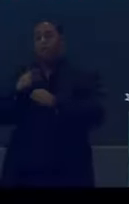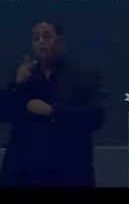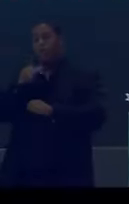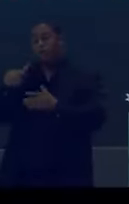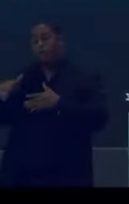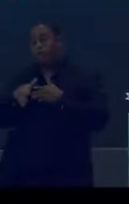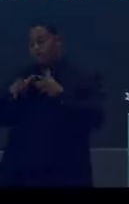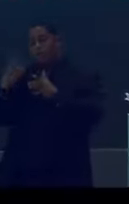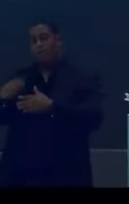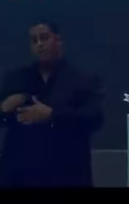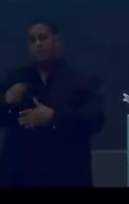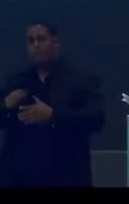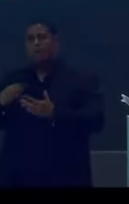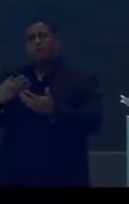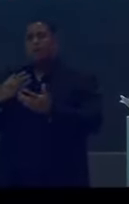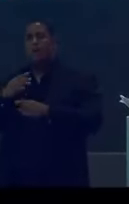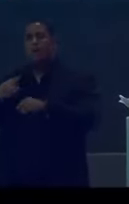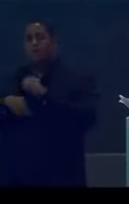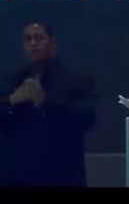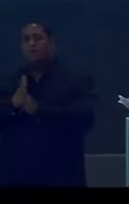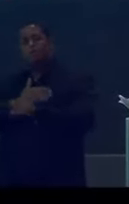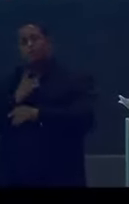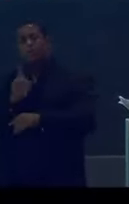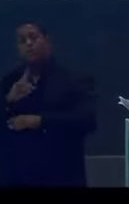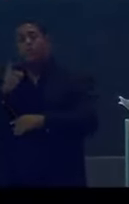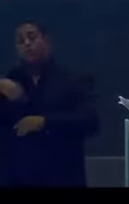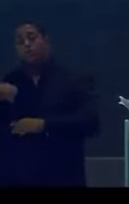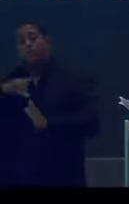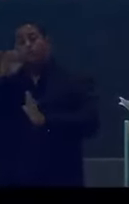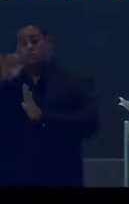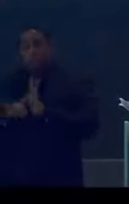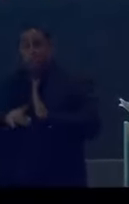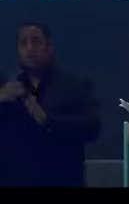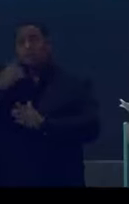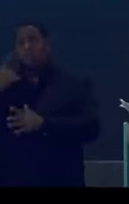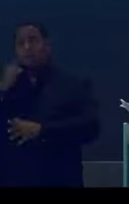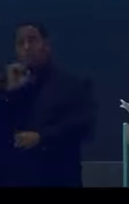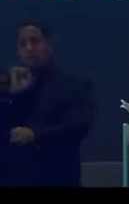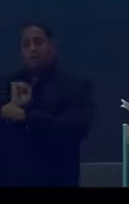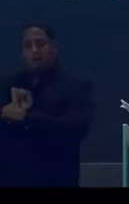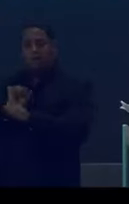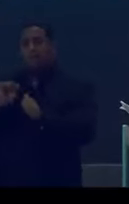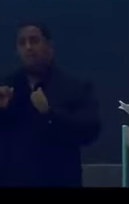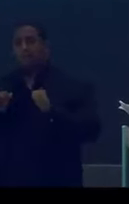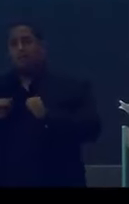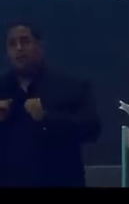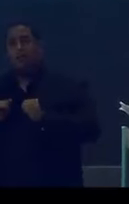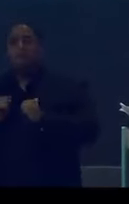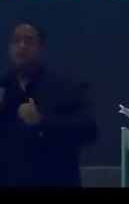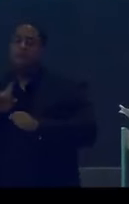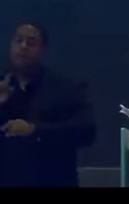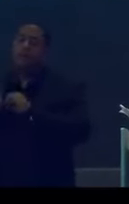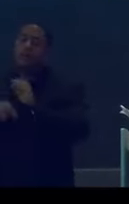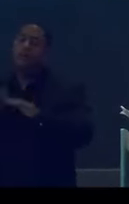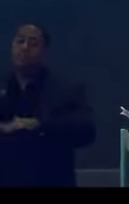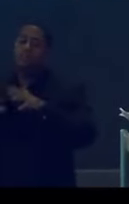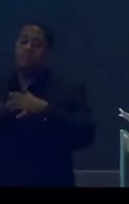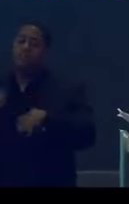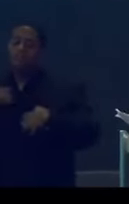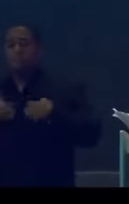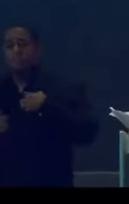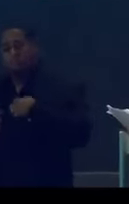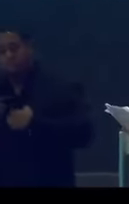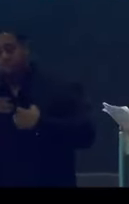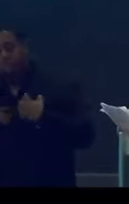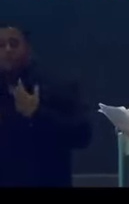O presidente do Tribunal Superior Eleitoral, ministro Edson Fachin, repudiou ataques à justiça e à imprensa e afirmou que